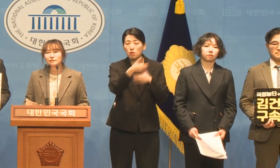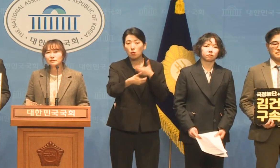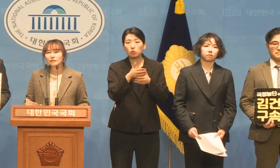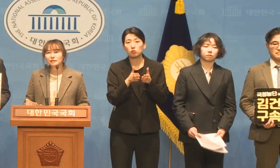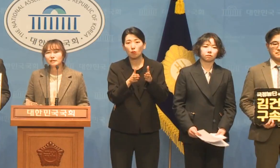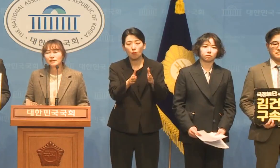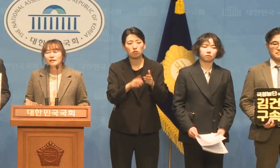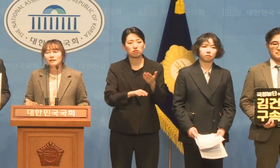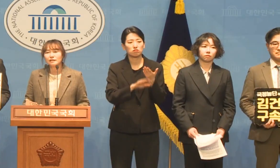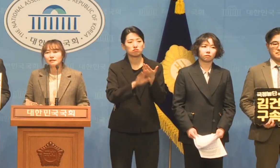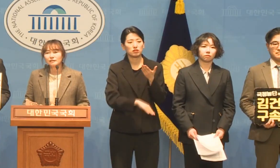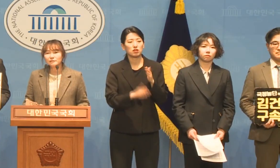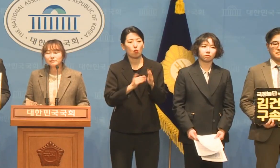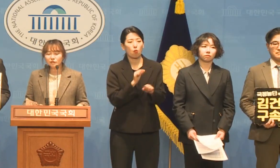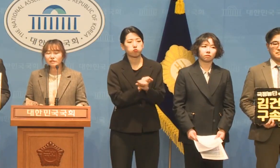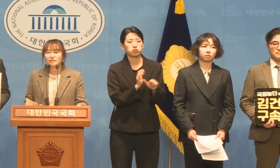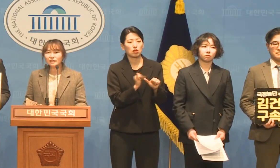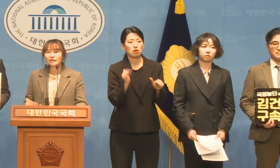결국